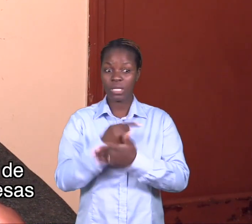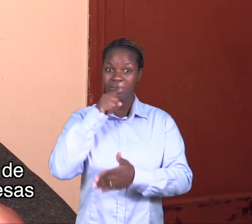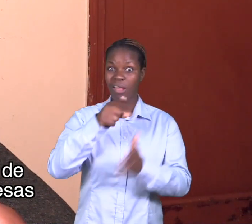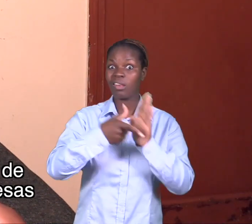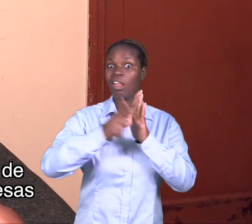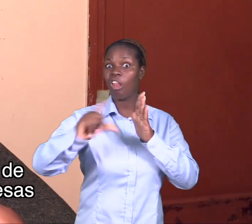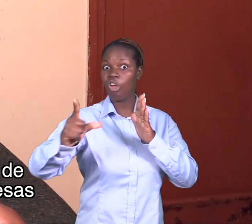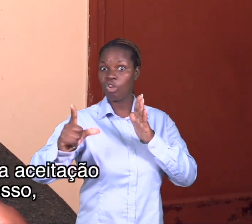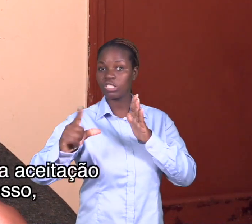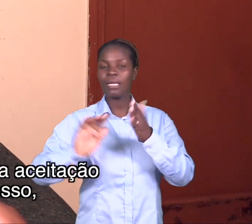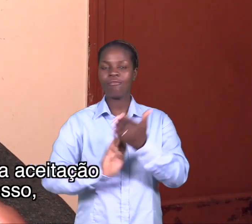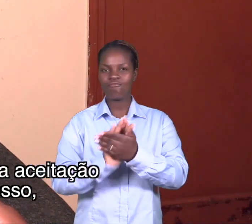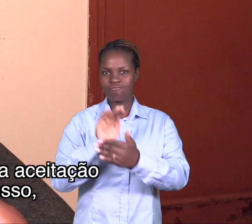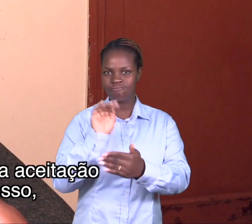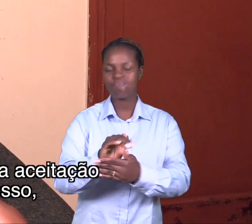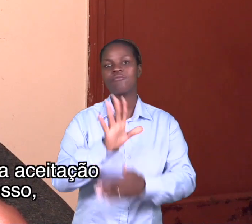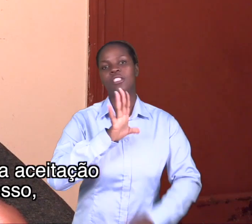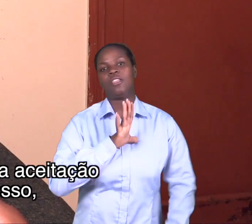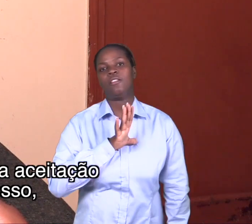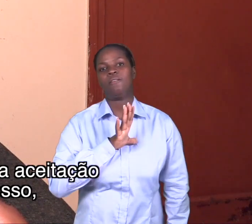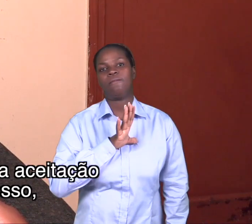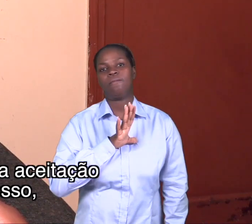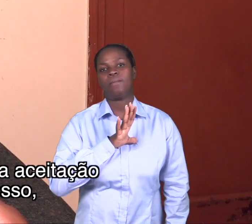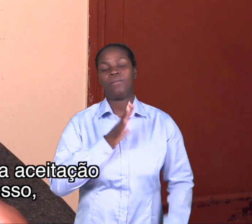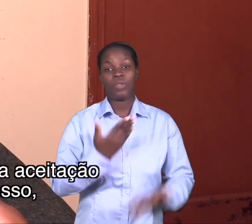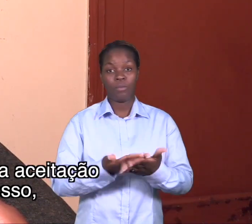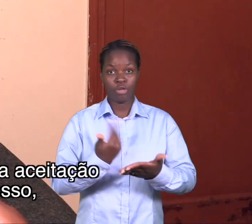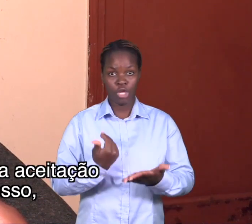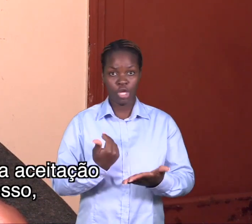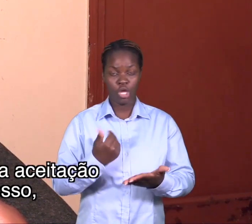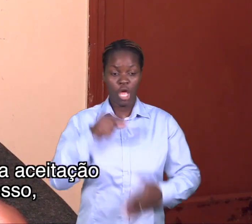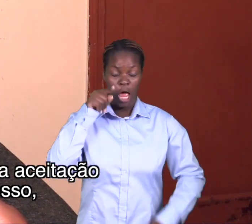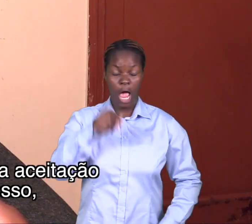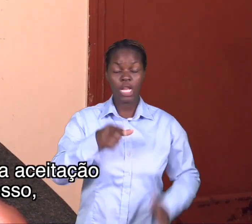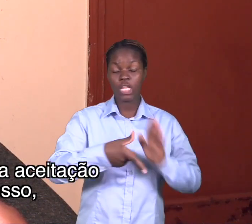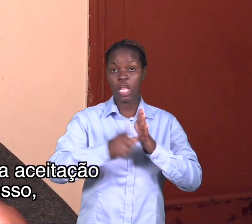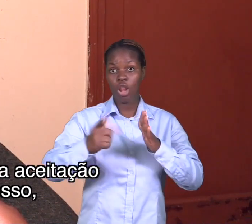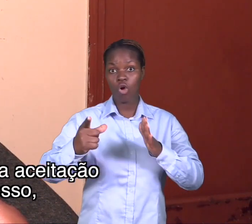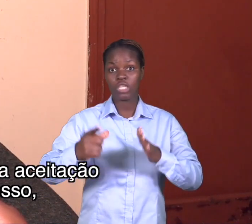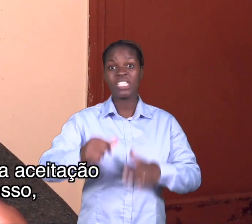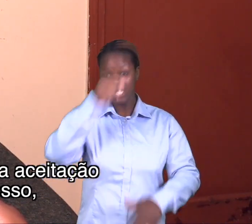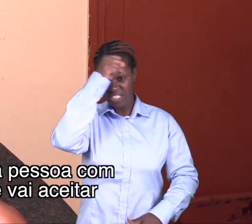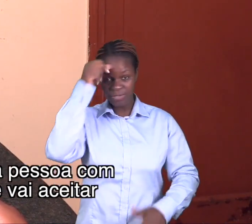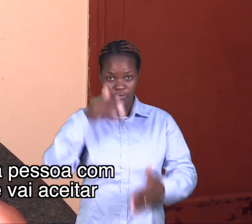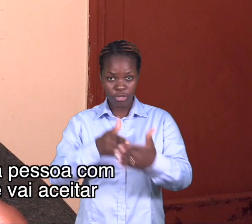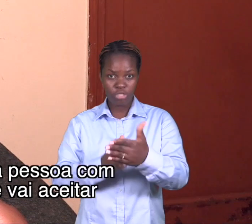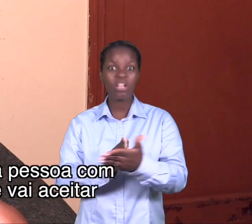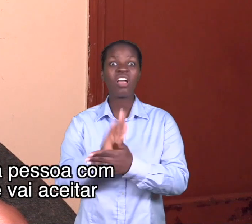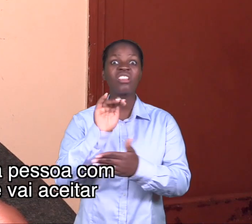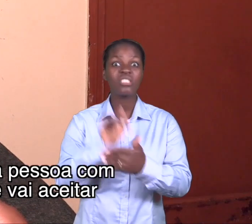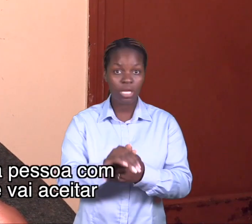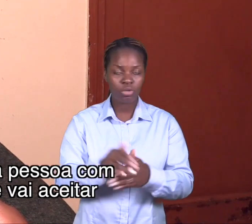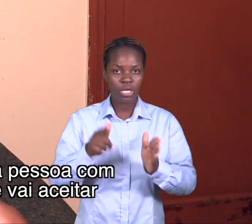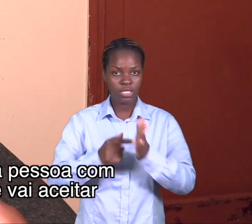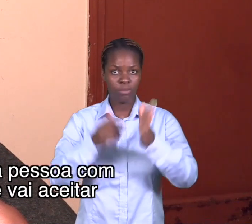suas empresas. Porque isto é algo que dificulta muito a aceitação nas suas empresas. Se não tem acesso ou tem dificuldade de acesso